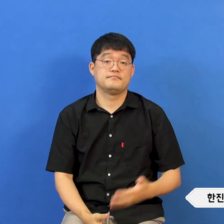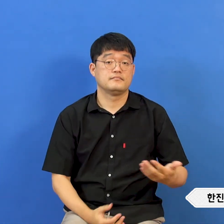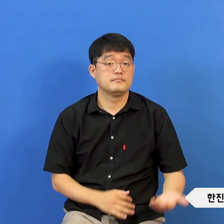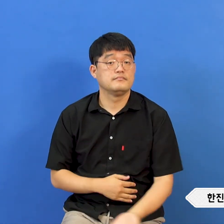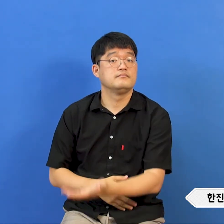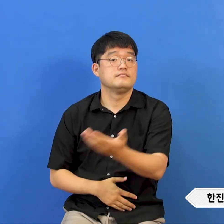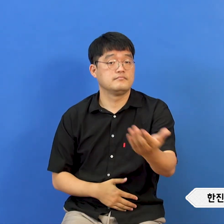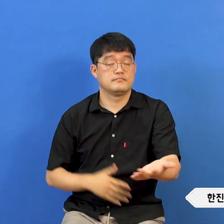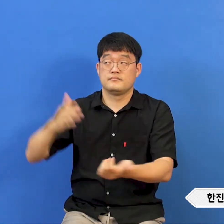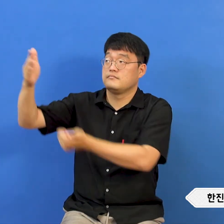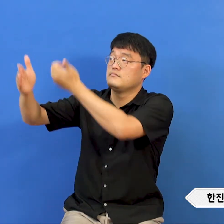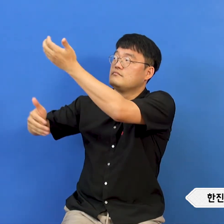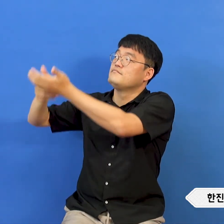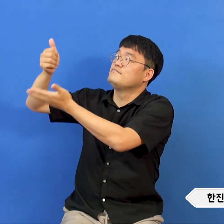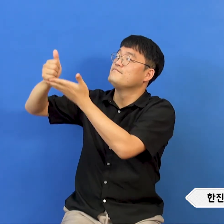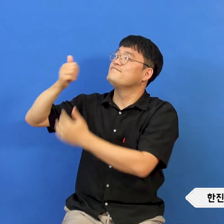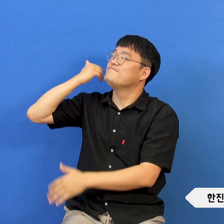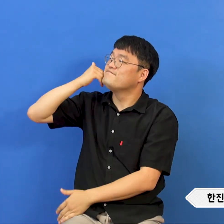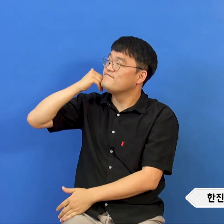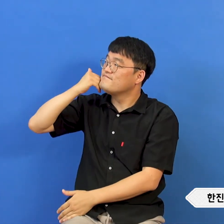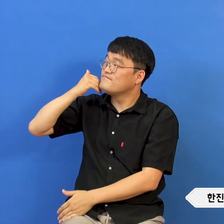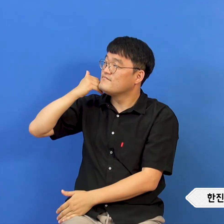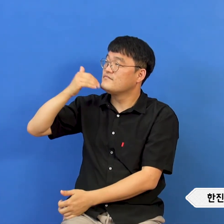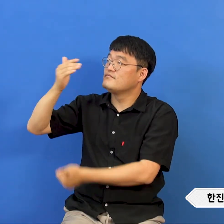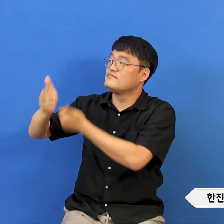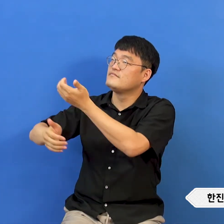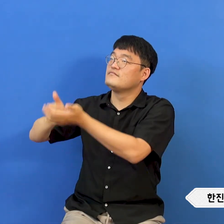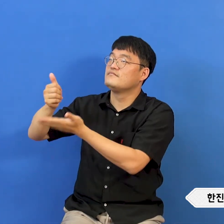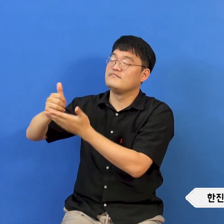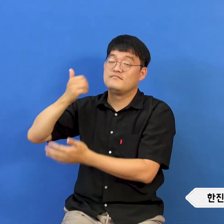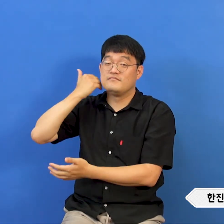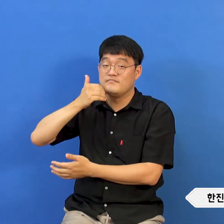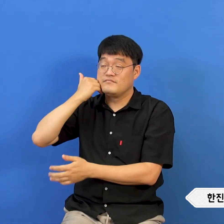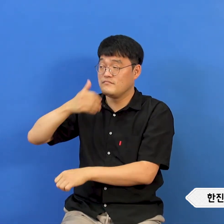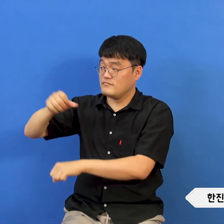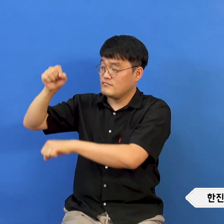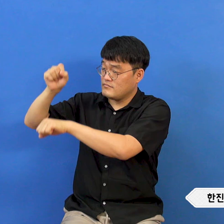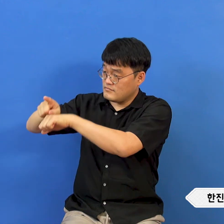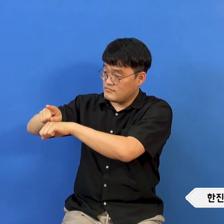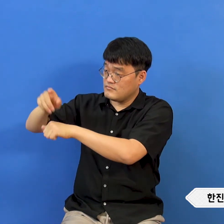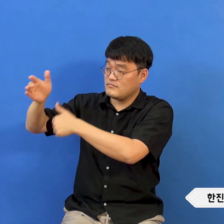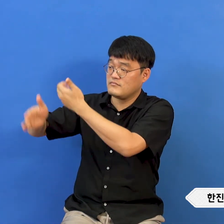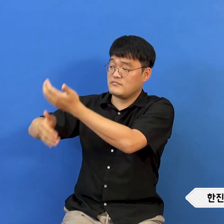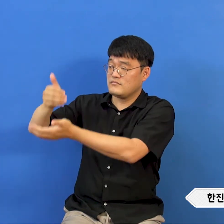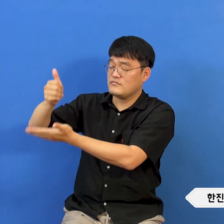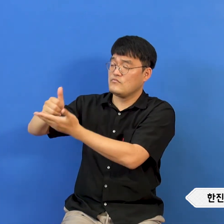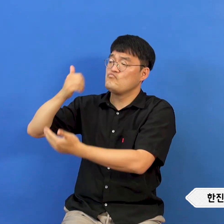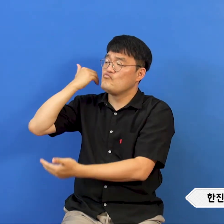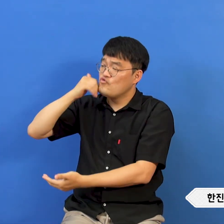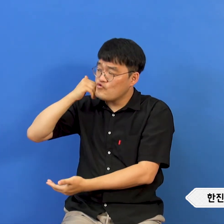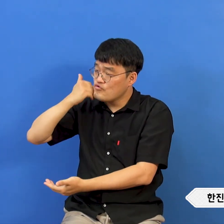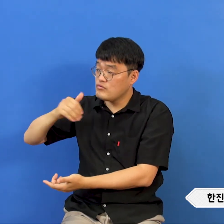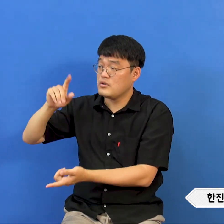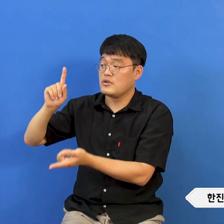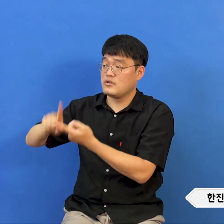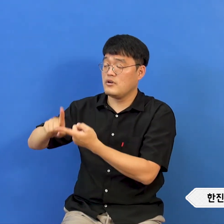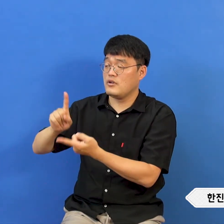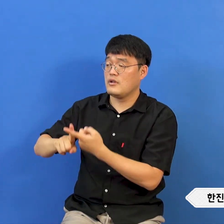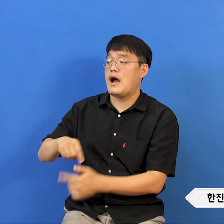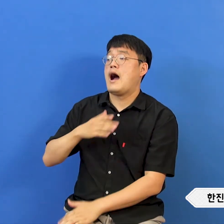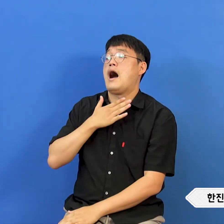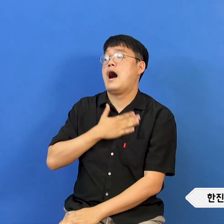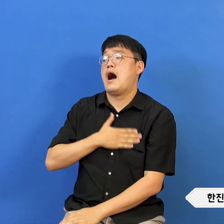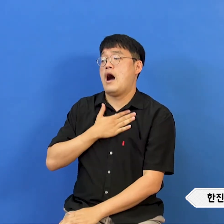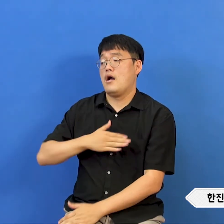하나님이 어떤 분이신지 됨됨이라고 표현하면 조금 죄송하지만 하나님의 어떤 분이신가를 알게